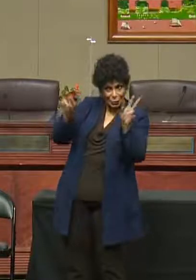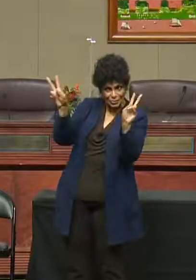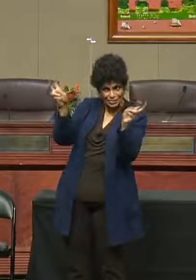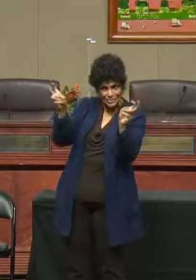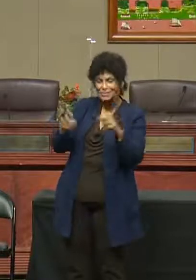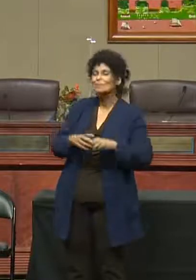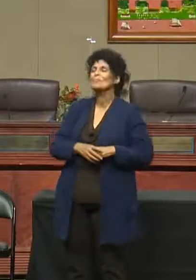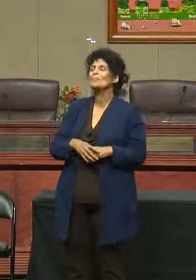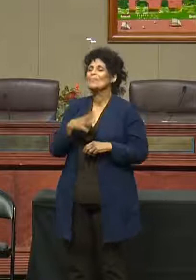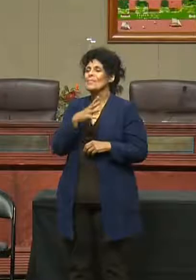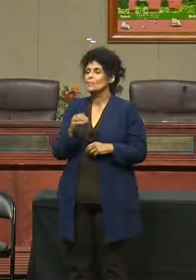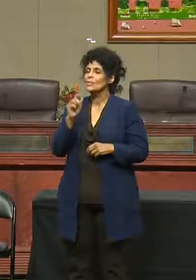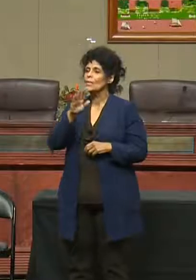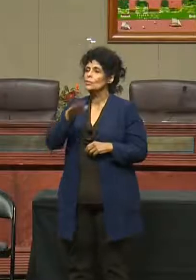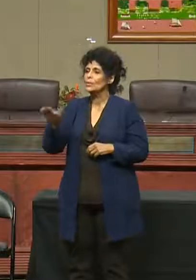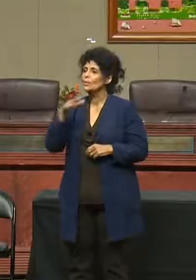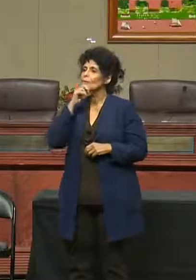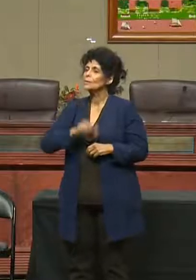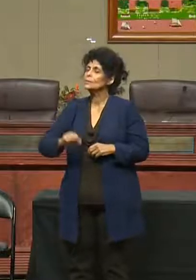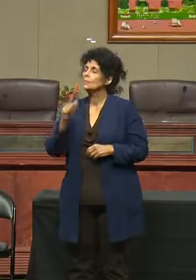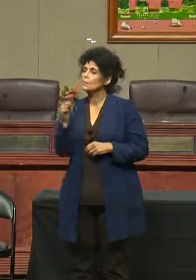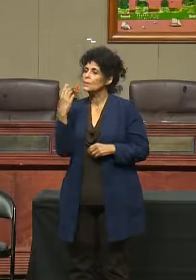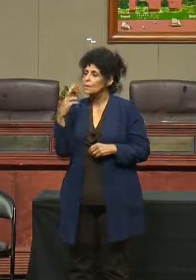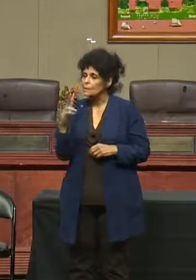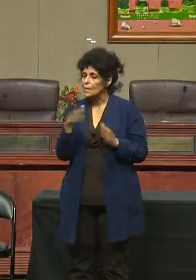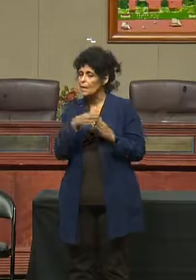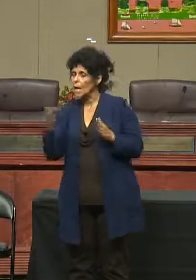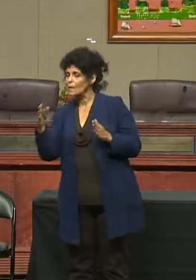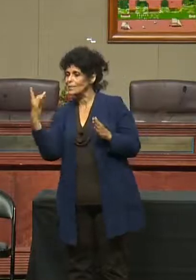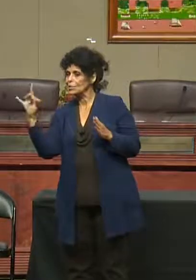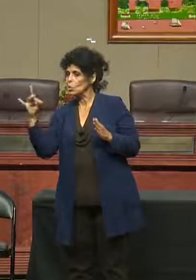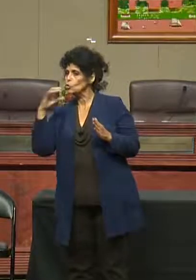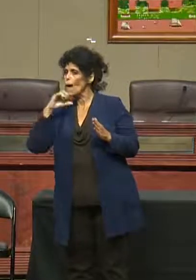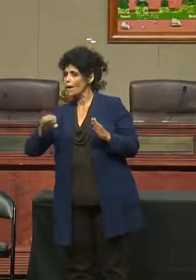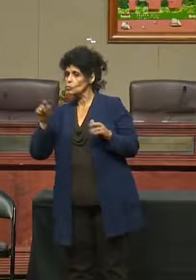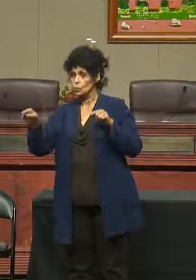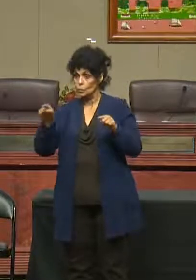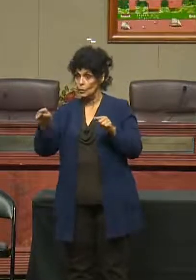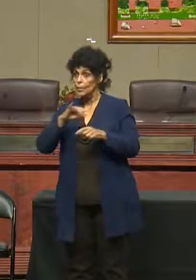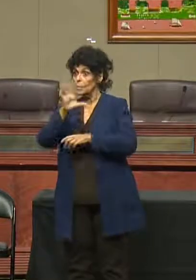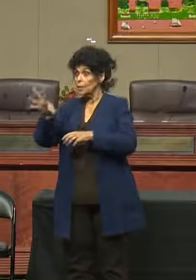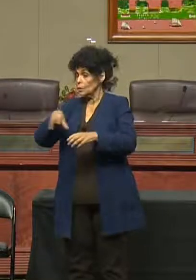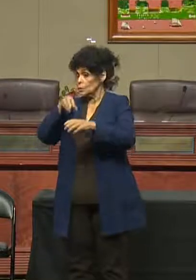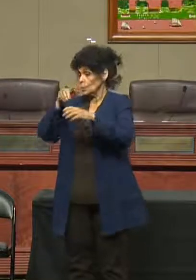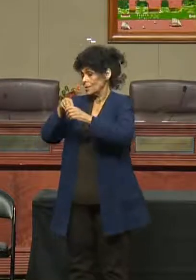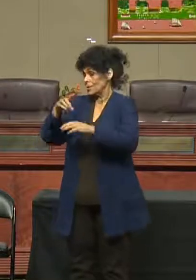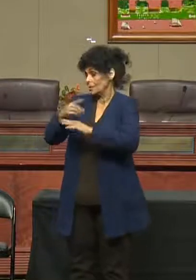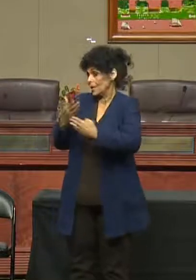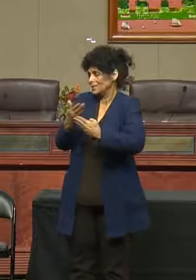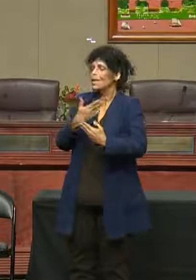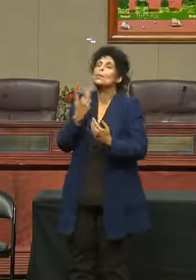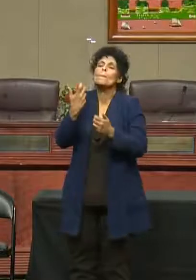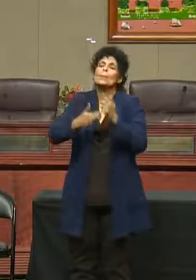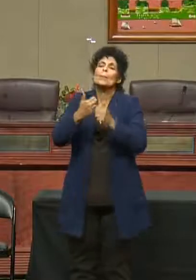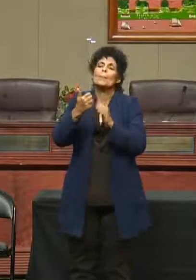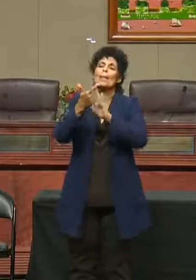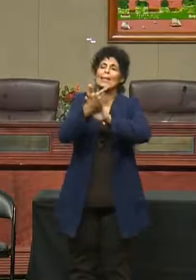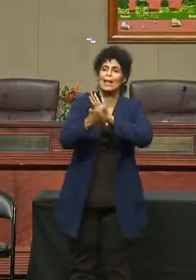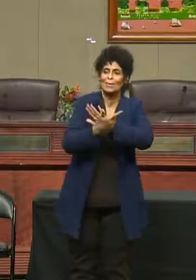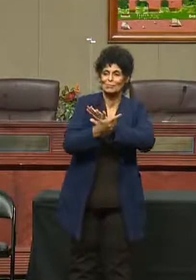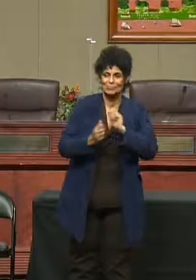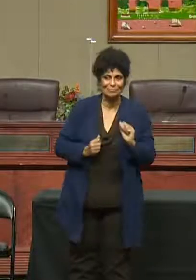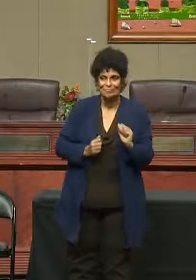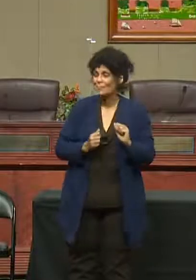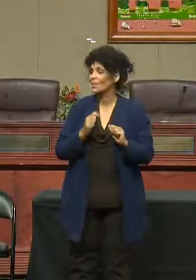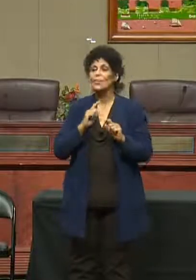el caso de los niños de 16 a 18 años, incluso hasta el día antes, y es un problema legal, nosotros no podemos darle